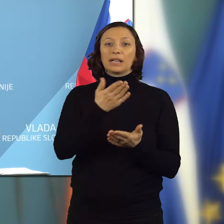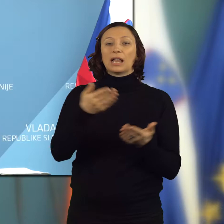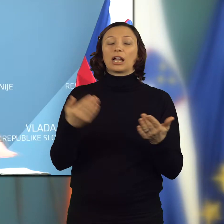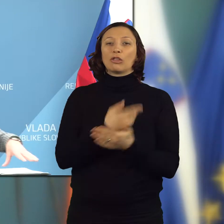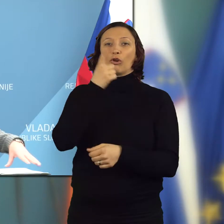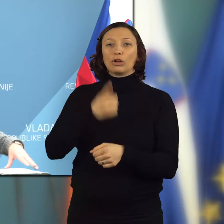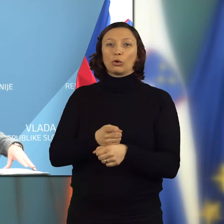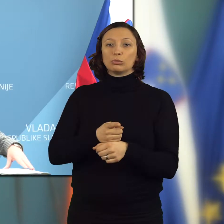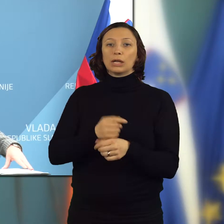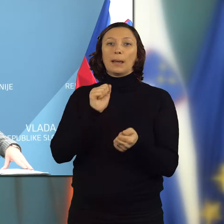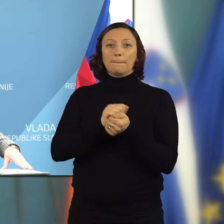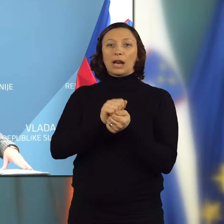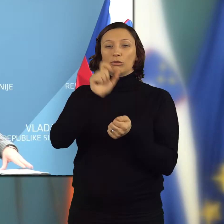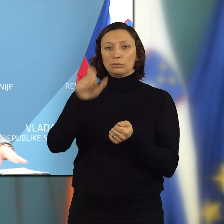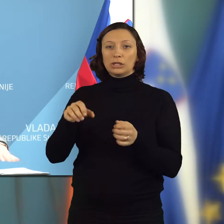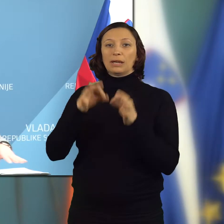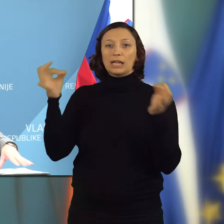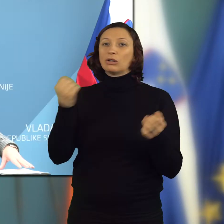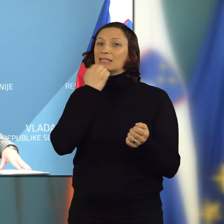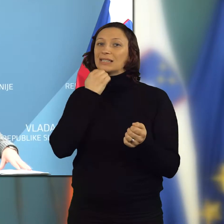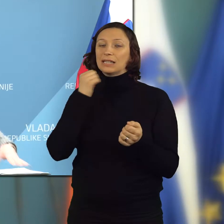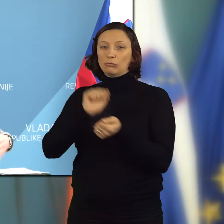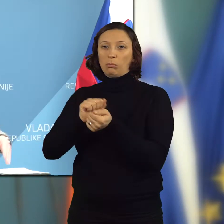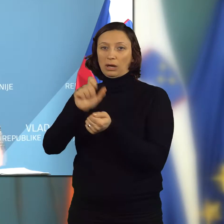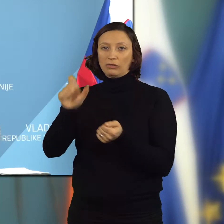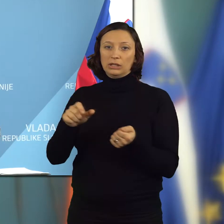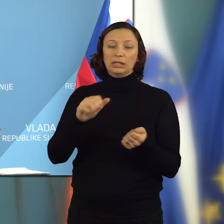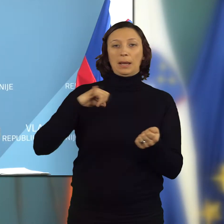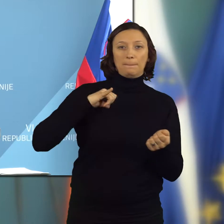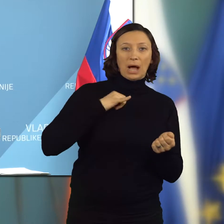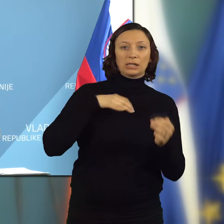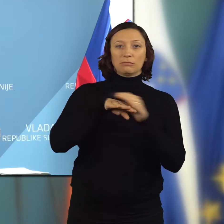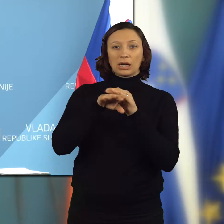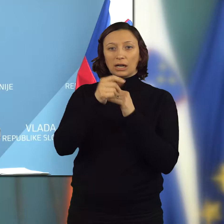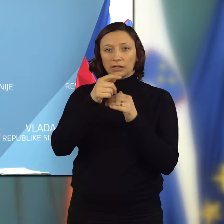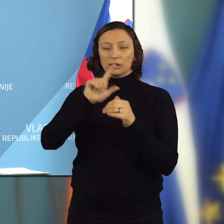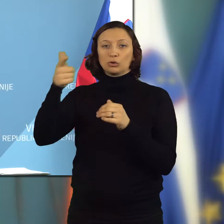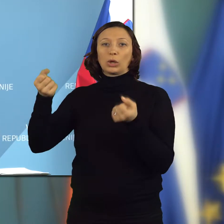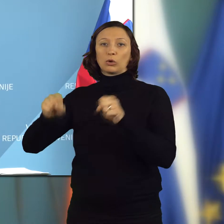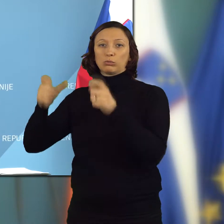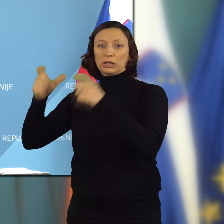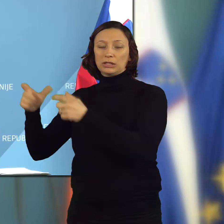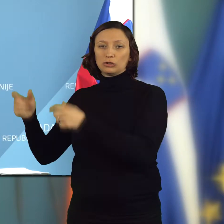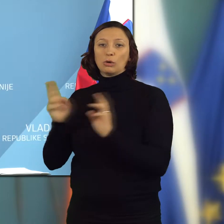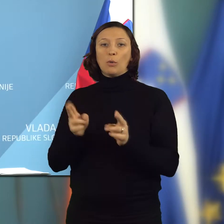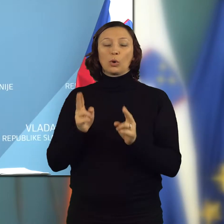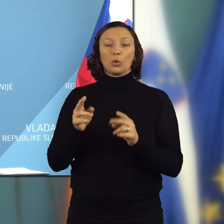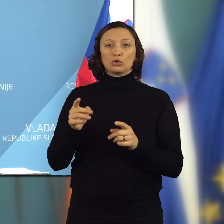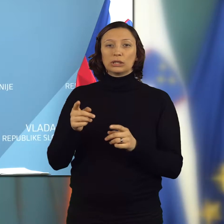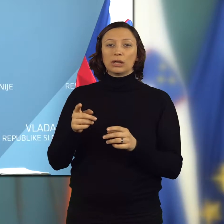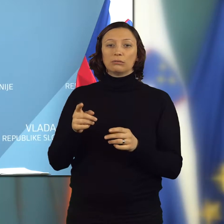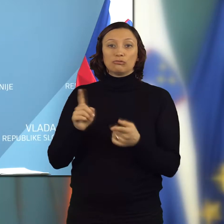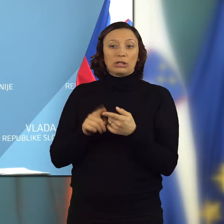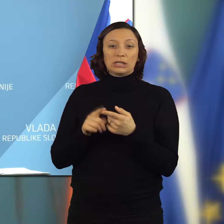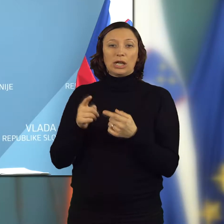Predlagana je nova določba, ki pravnim osebam javnega in zasebnega prava, torej bankam, hranilnicam, drugim gospodarskim družbam, omogoča,